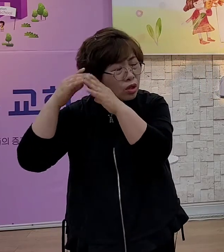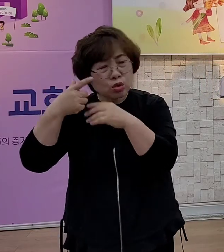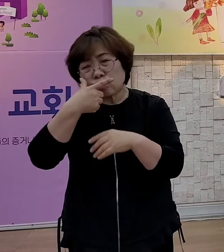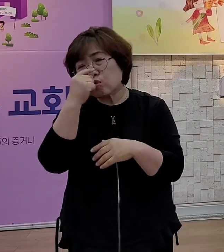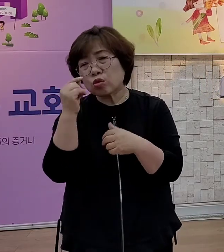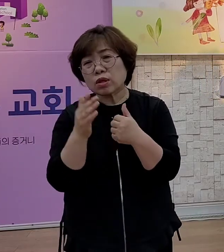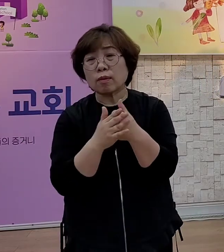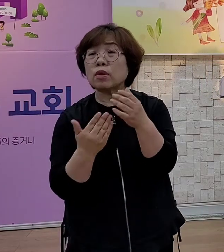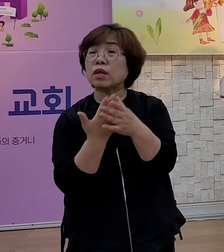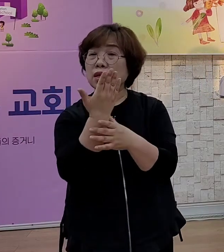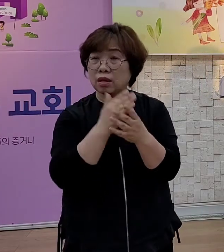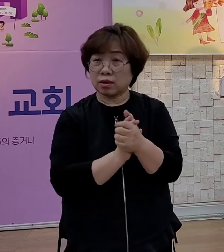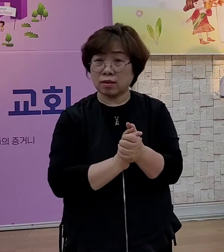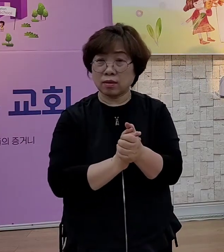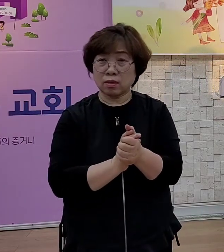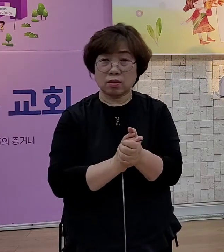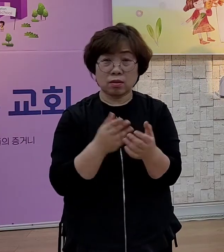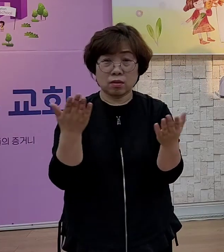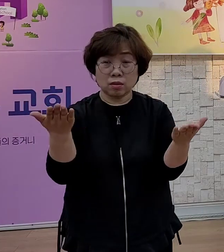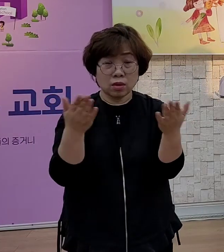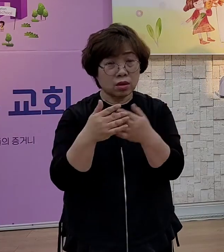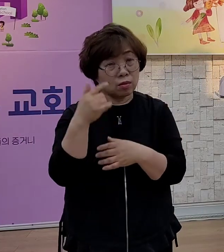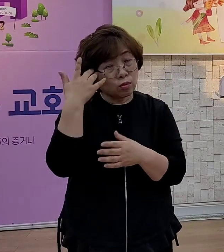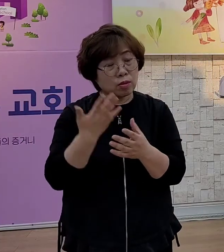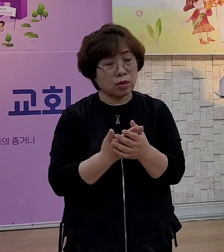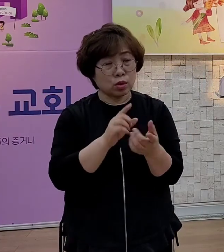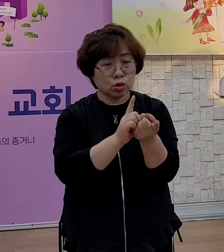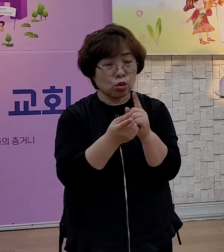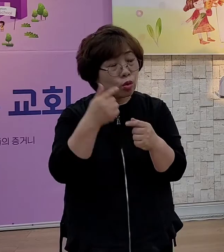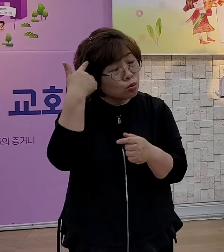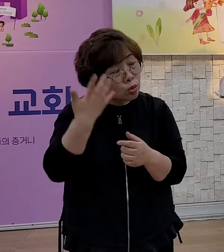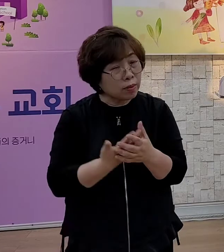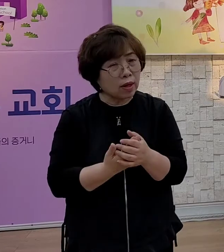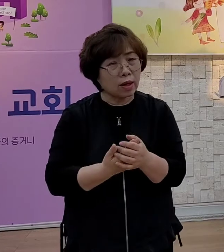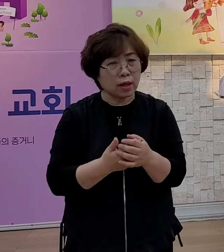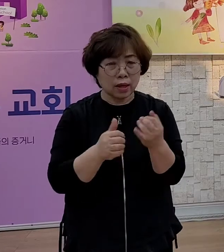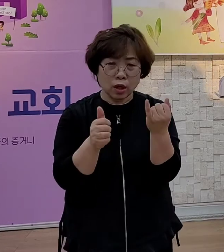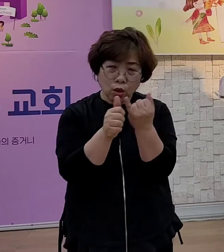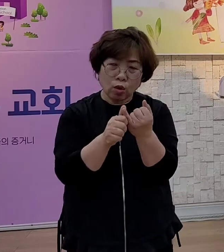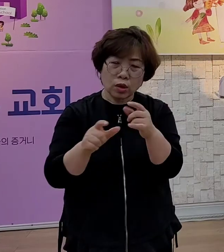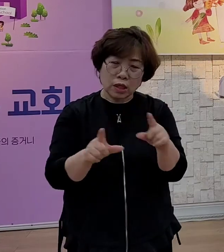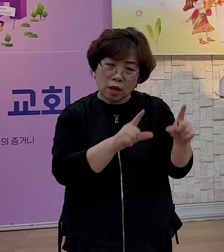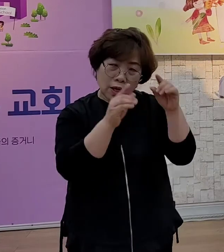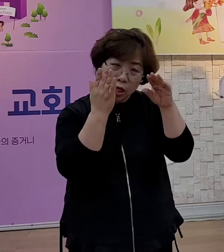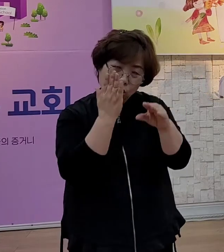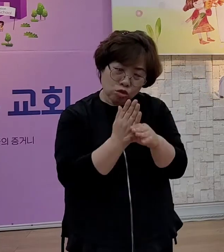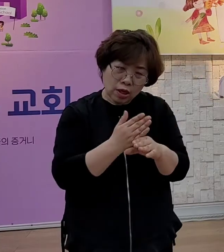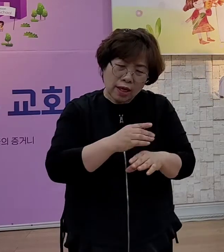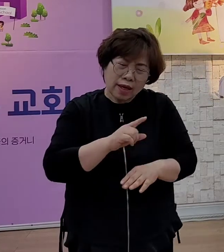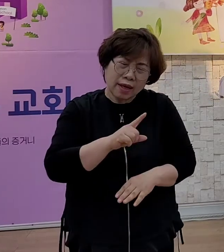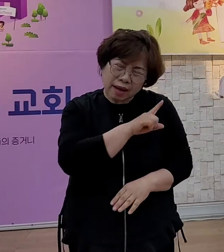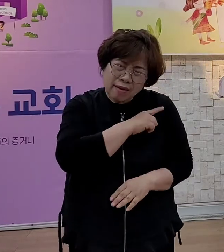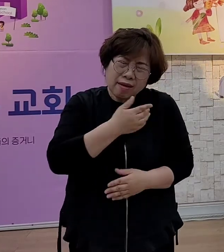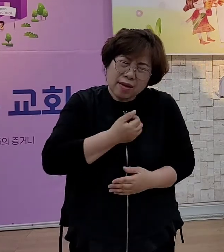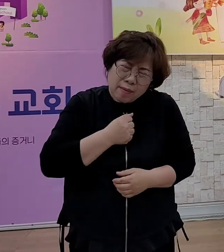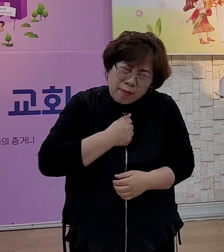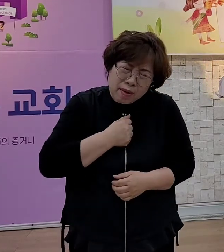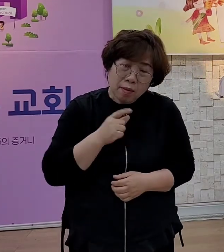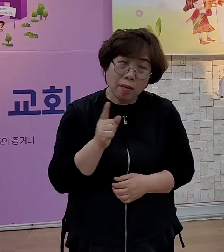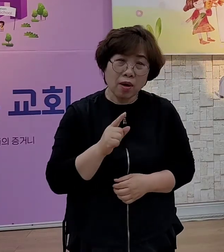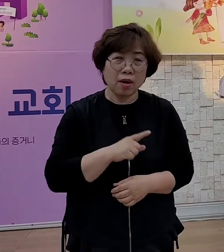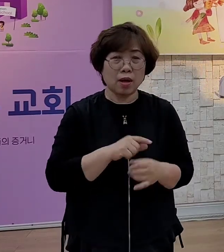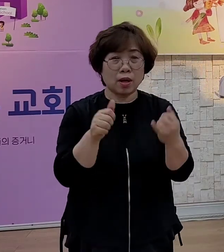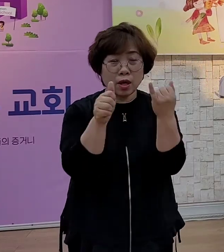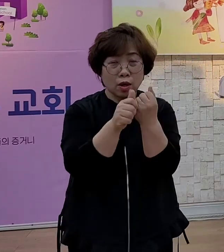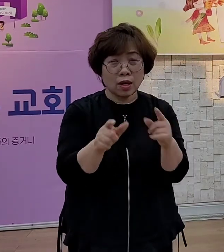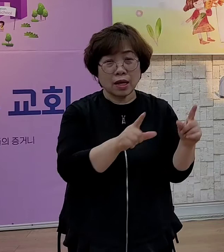물어보세요. 배우자와 살면서 가장 답답한 게 뭡니까? 한번 물어보세요. 배우자와 살면서 뭐가